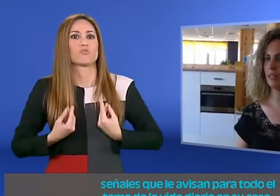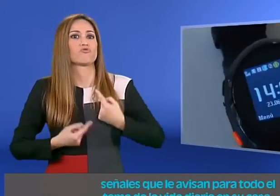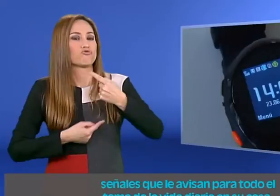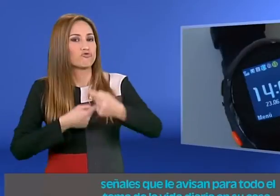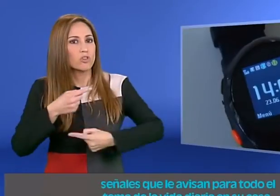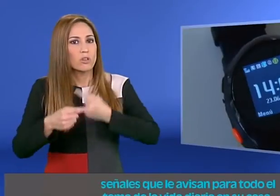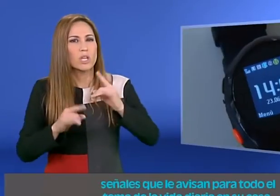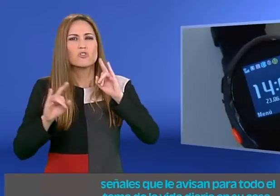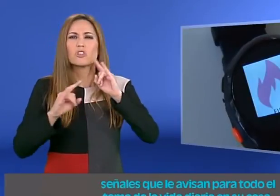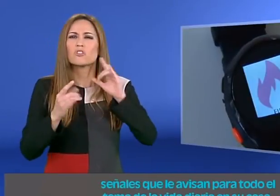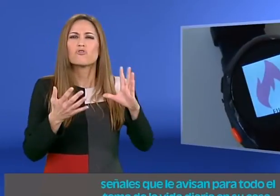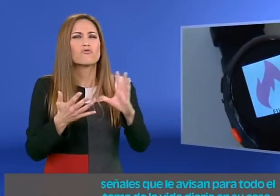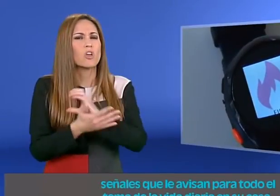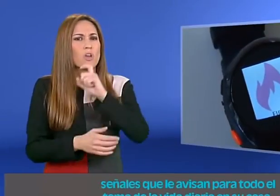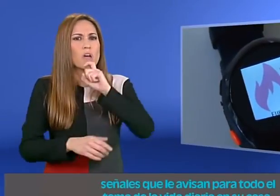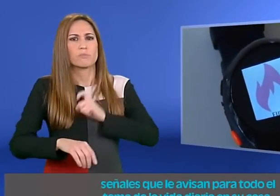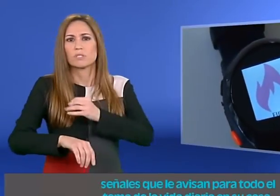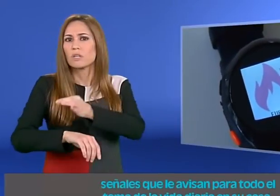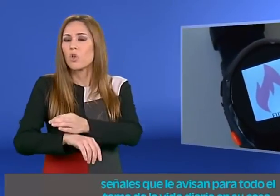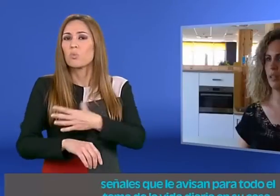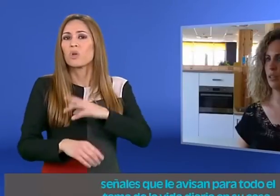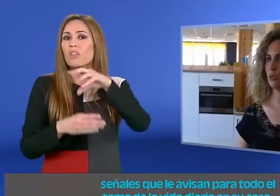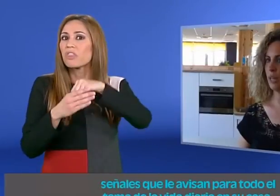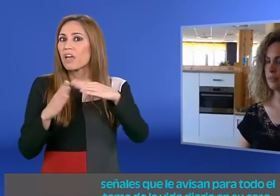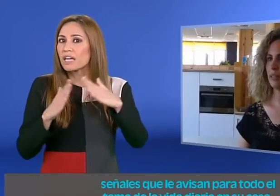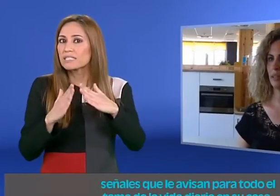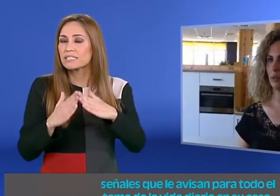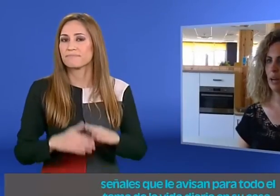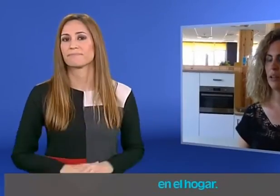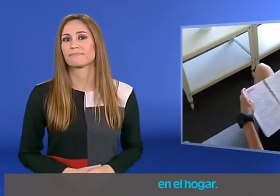señales que le avisan para todo el tema de la vida diaria en su casa, en el hogar.